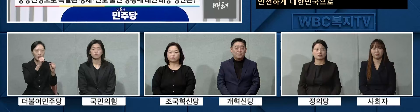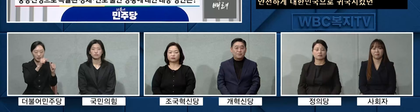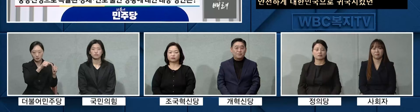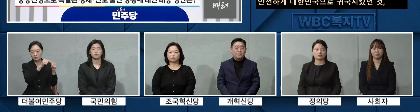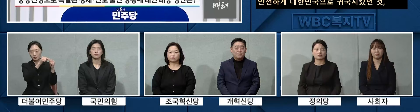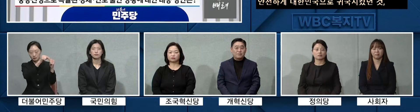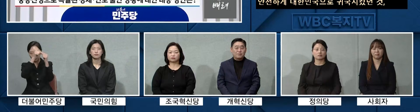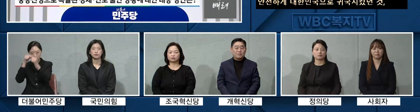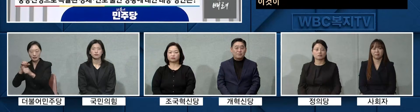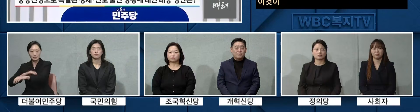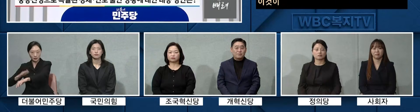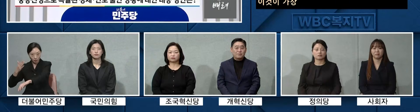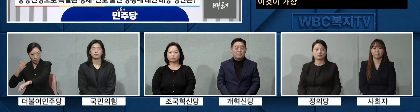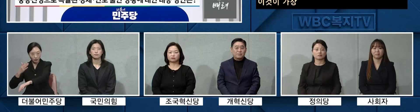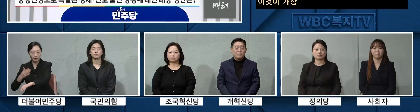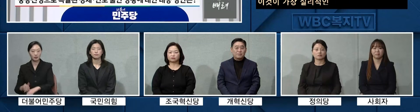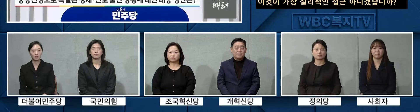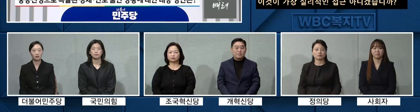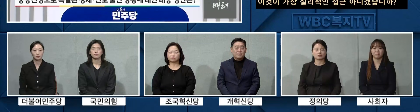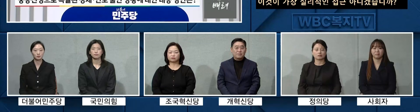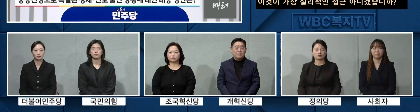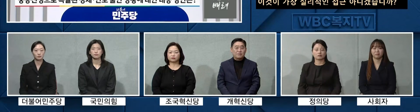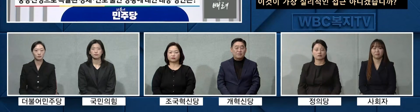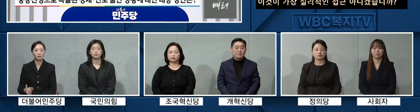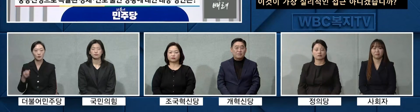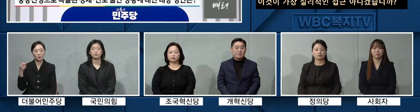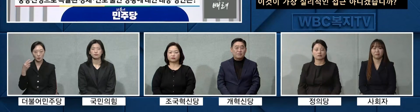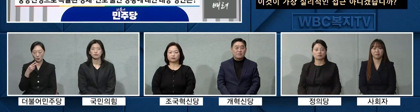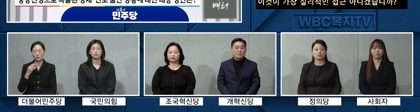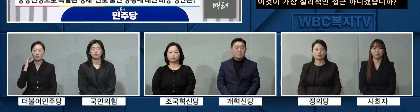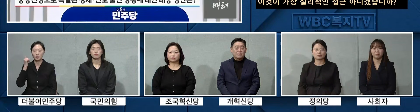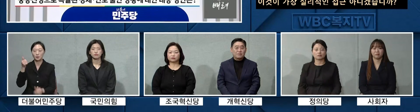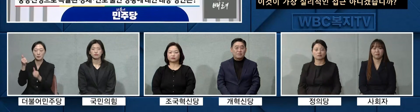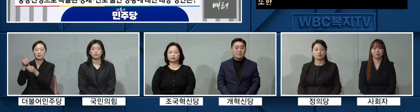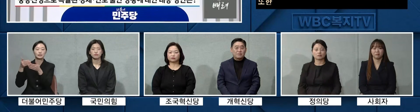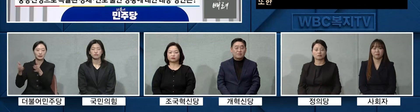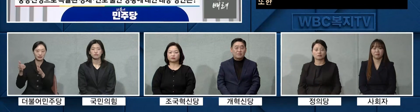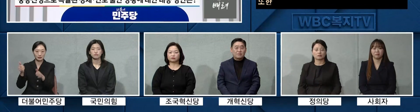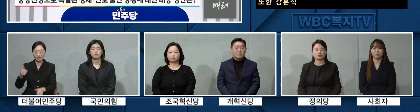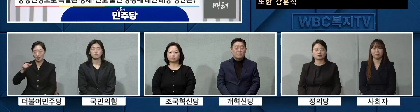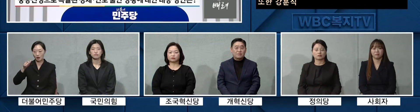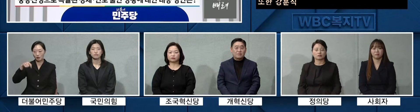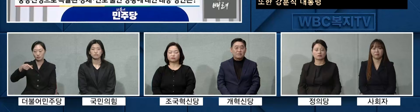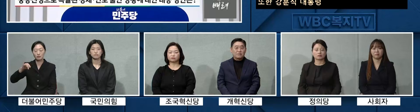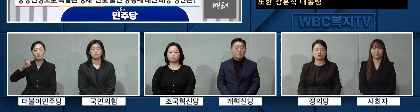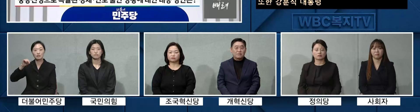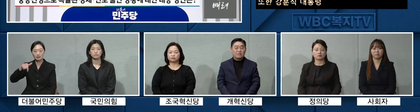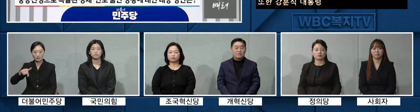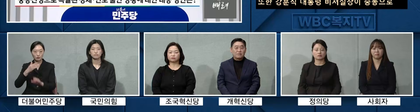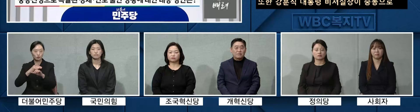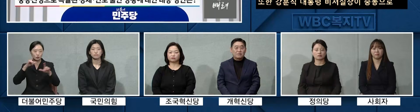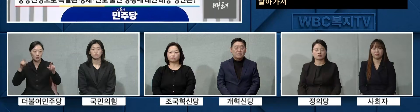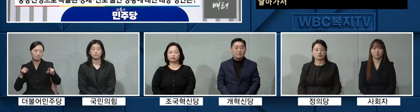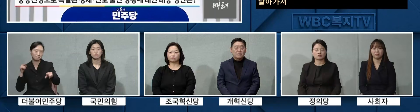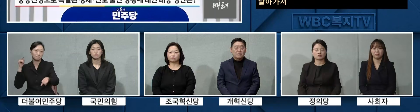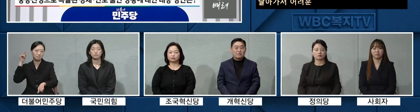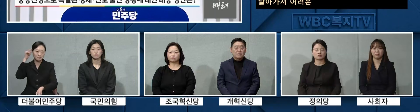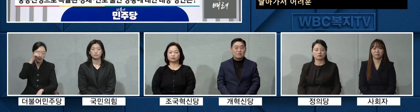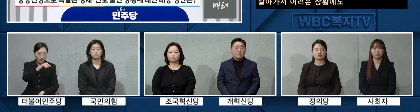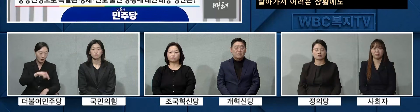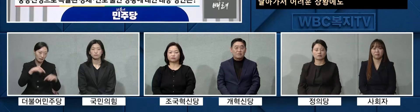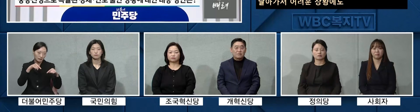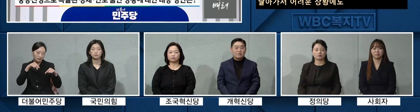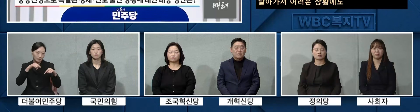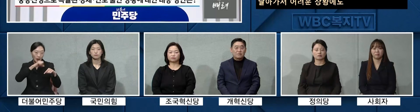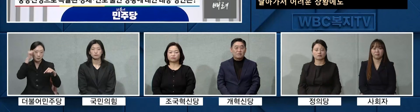접근 아니겠습니까? 또한 강훈식 대통령 비서실장이 중동으로 날아가서 어려운 상황에도 불구하고 원유를 확보한 것, 전